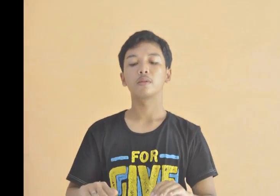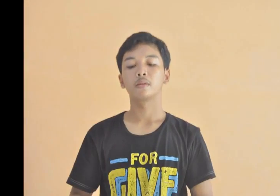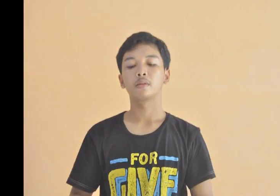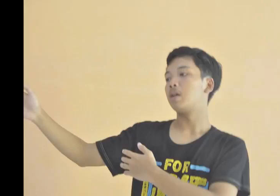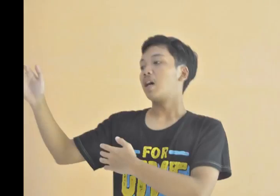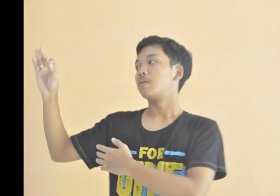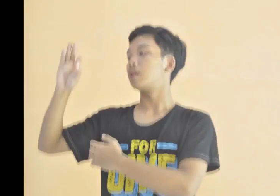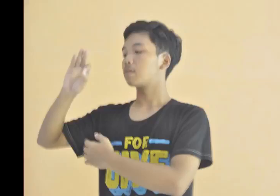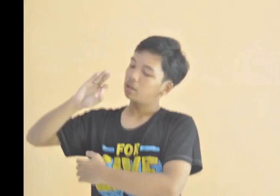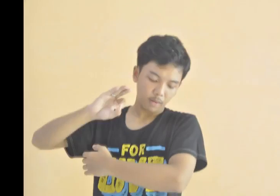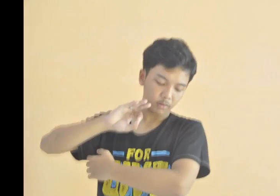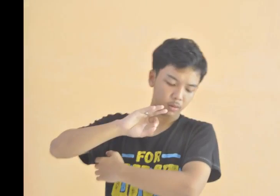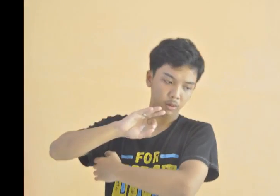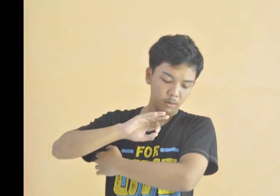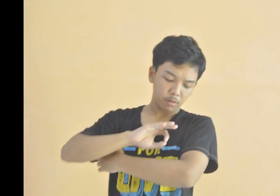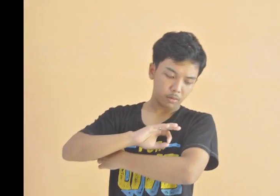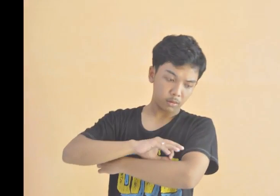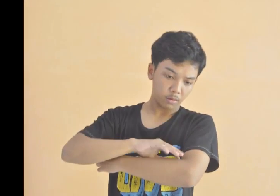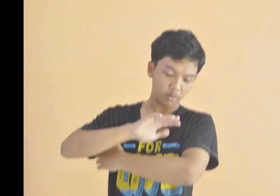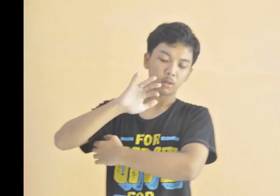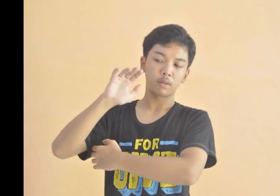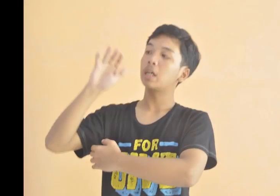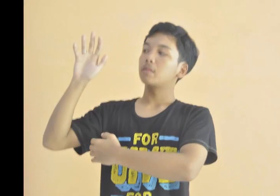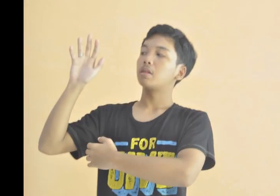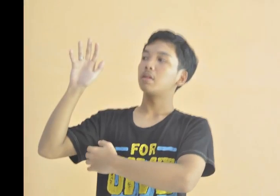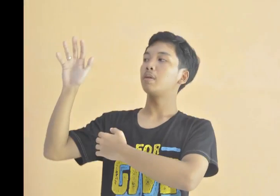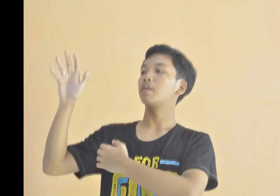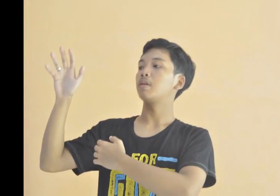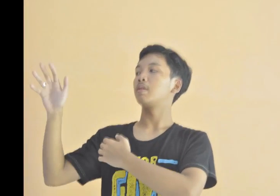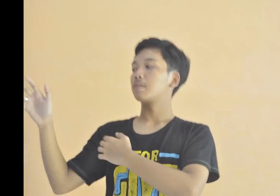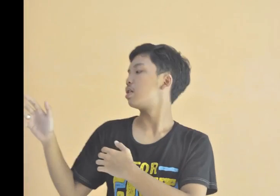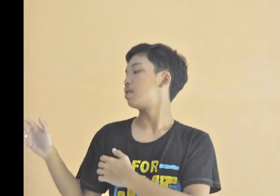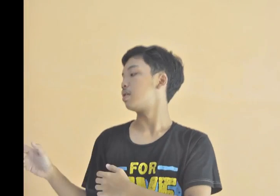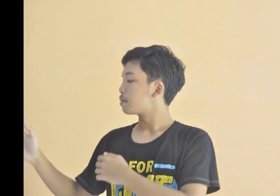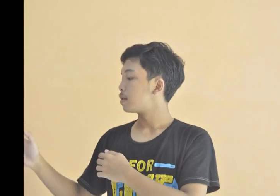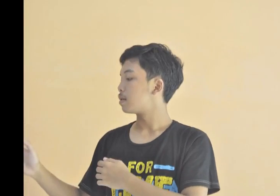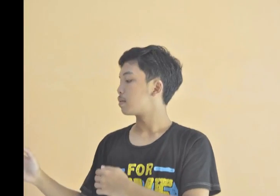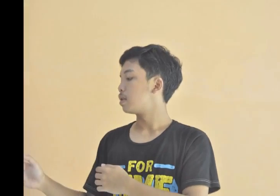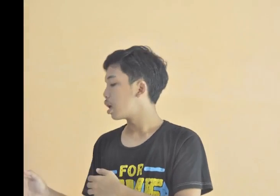tenggelam. Pasang akan surut bertemu